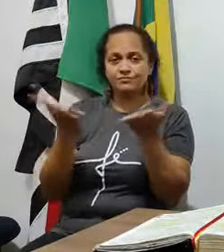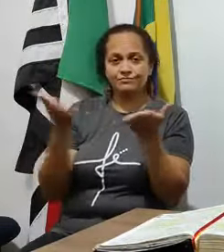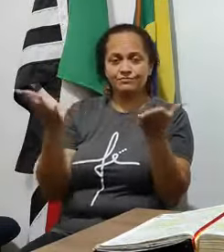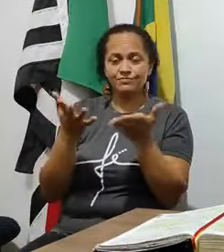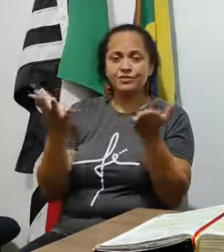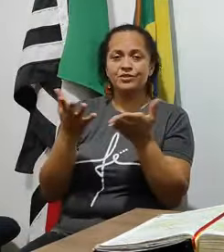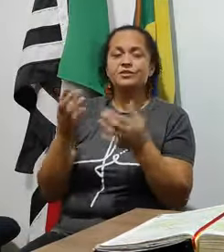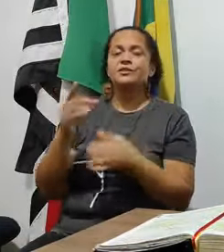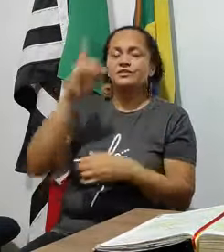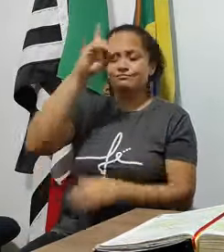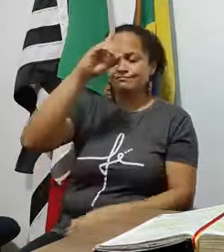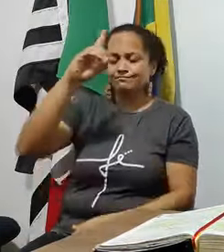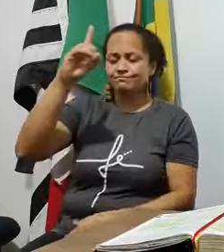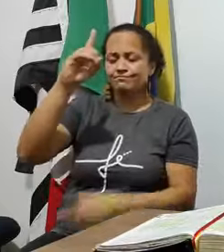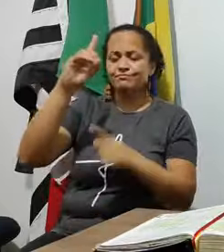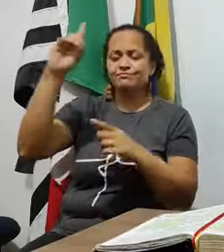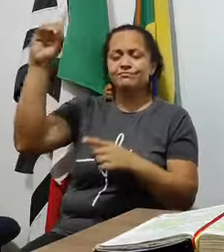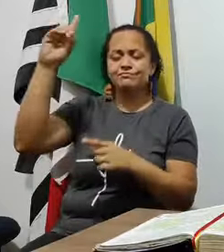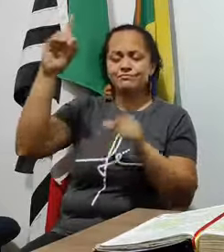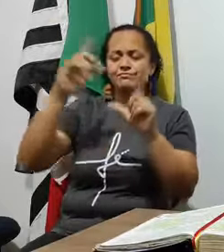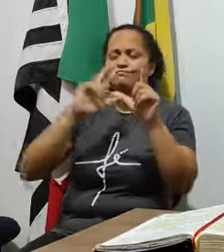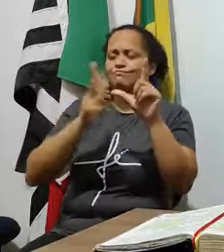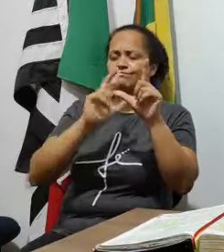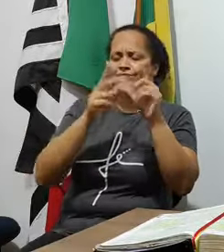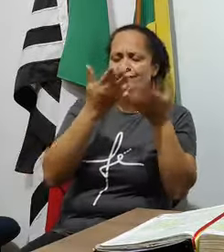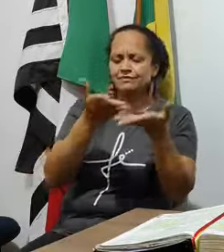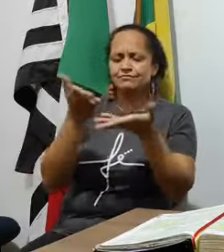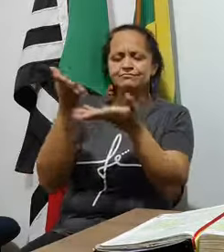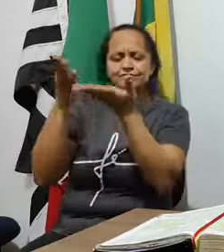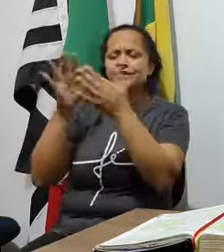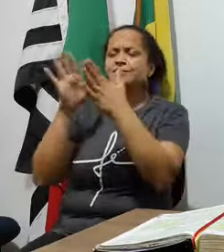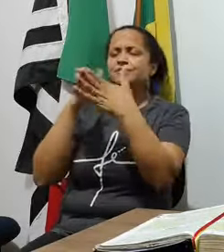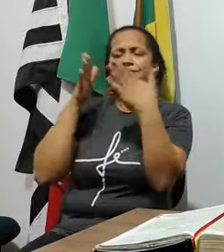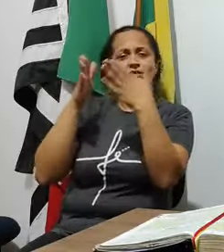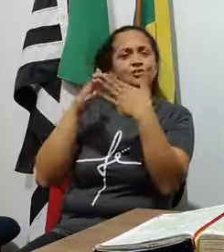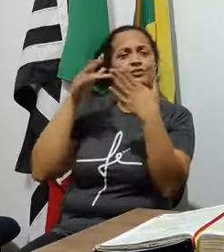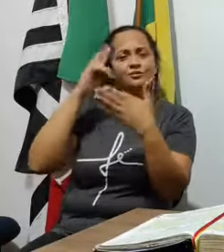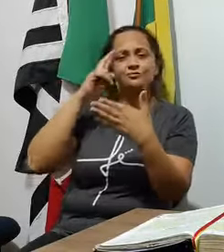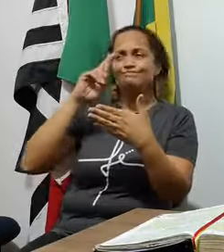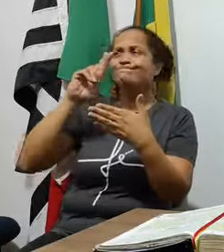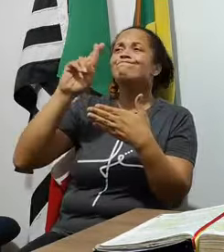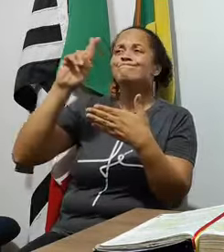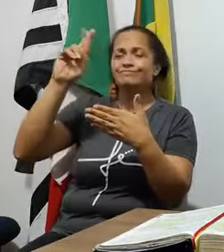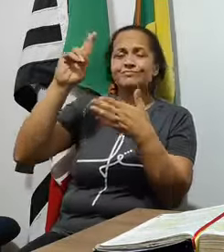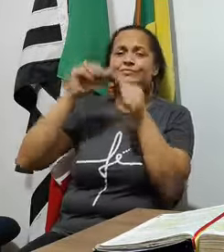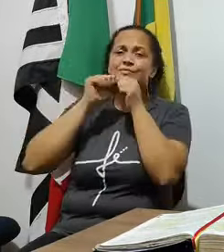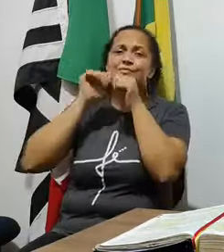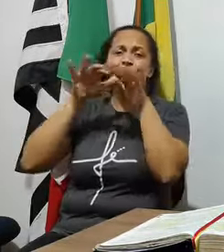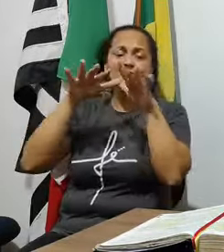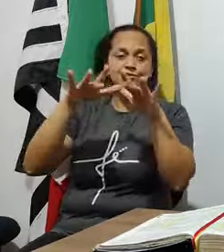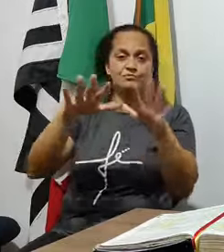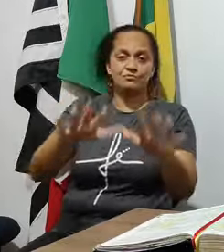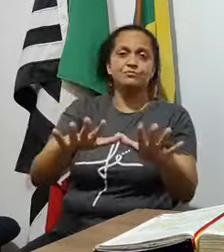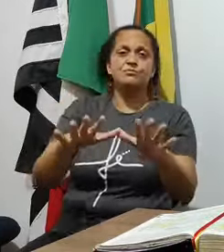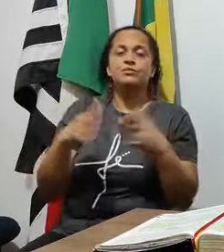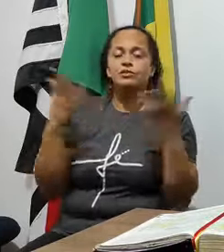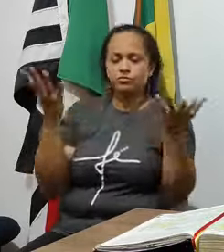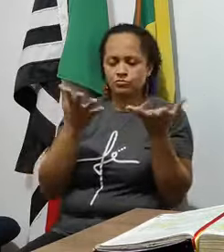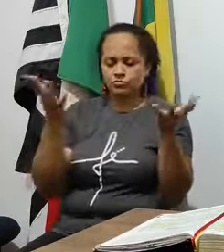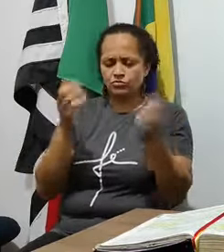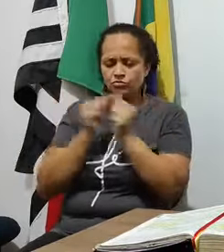do Senhor, pedindo ao Pai Celeste que o Senhor abençoe esse momento que nós vamos passar